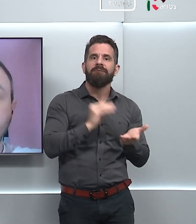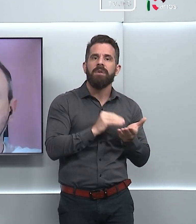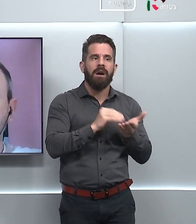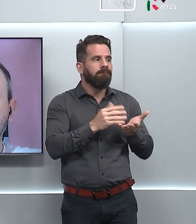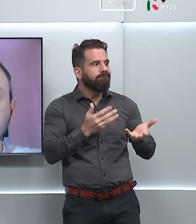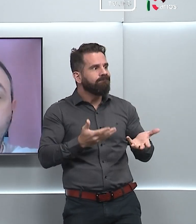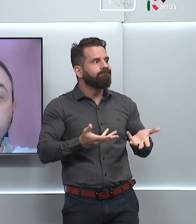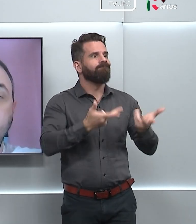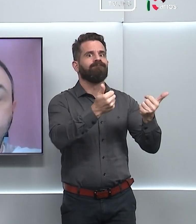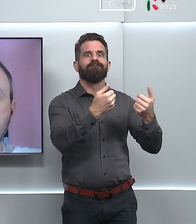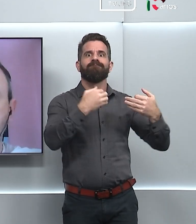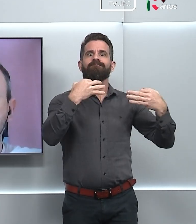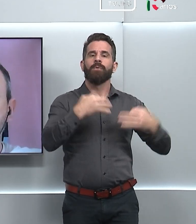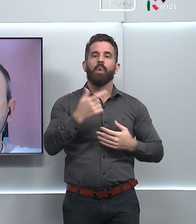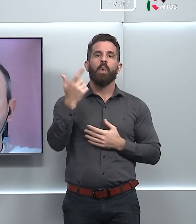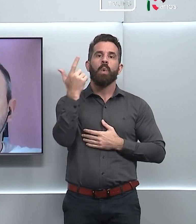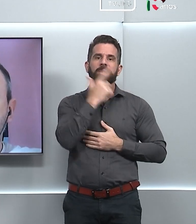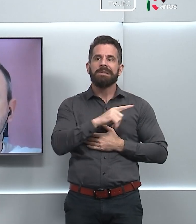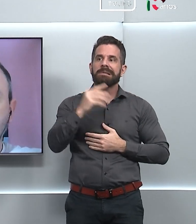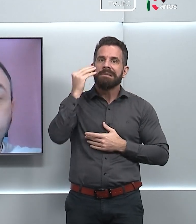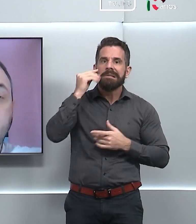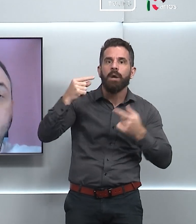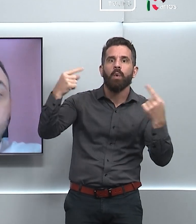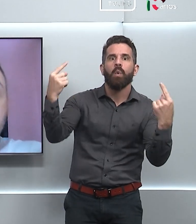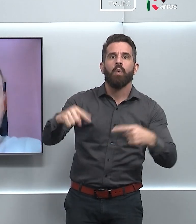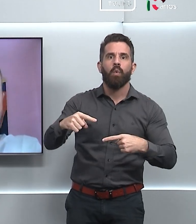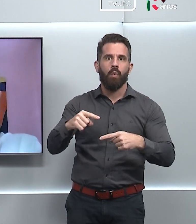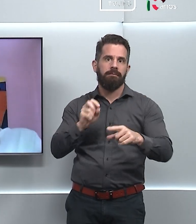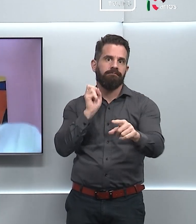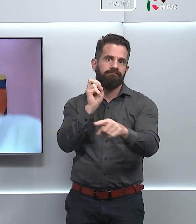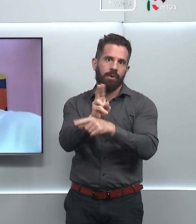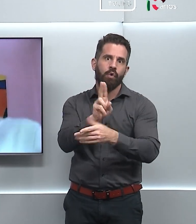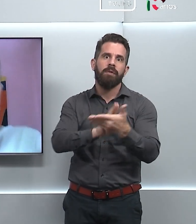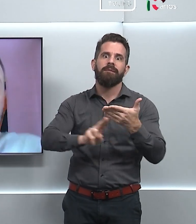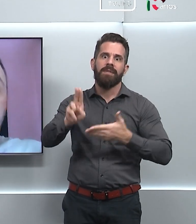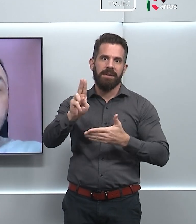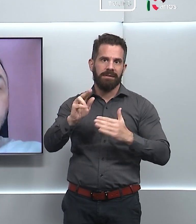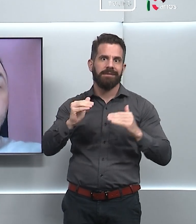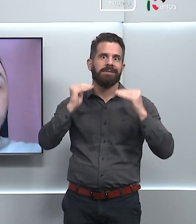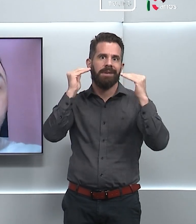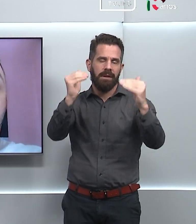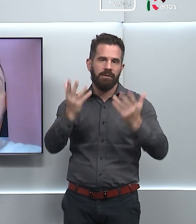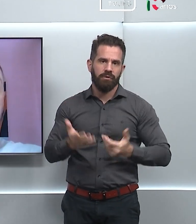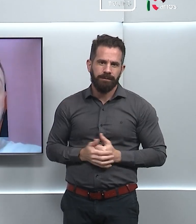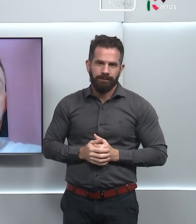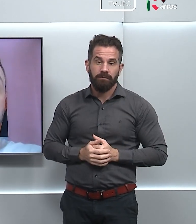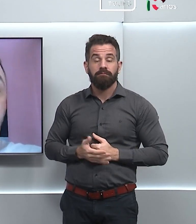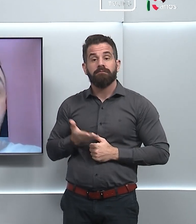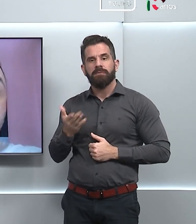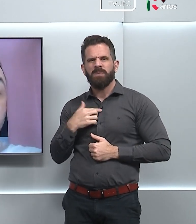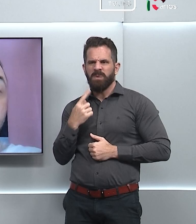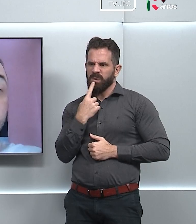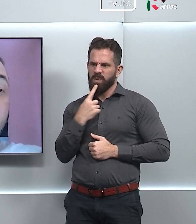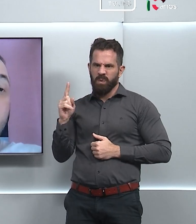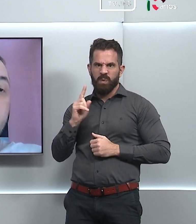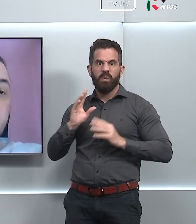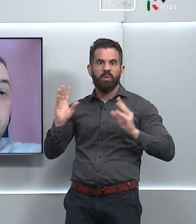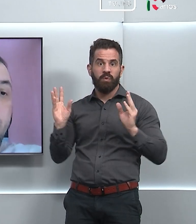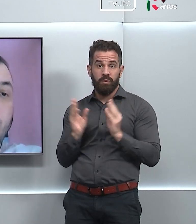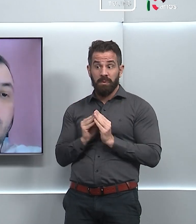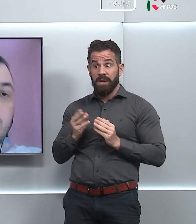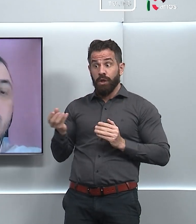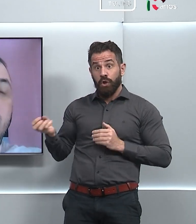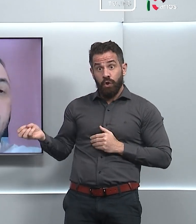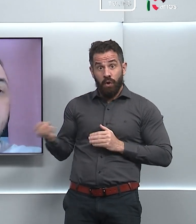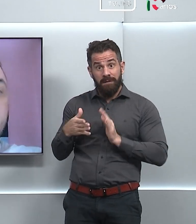prepararem efetivamente para o Enem. Então, só concluindo a minha fala nesse sentido, essa nova política nacional tenta corrigir